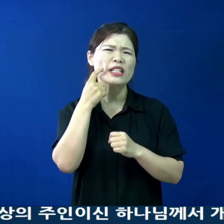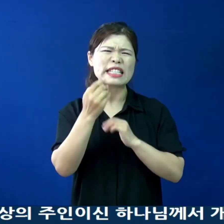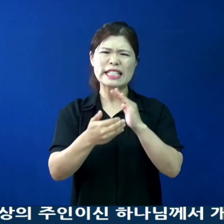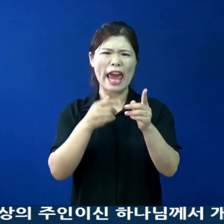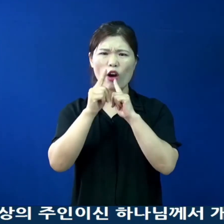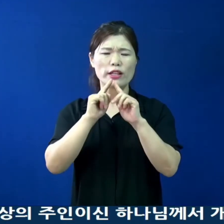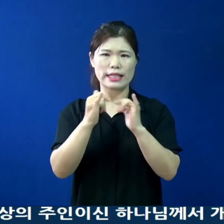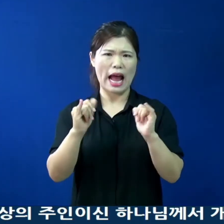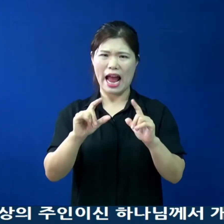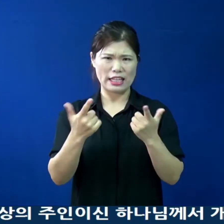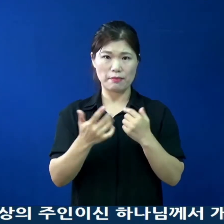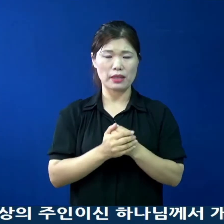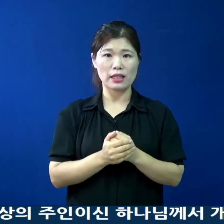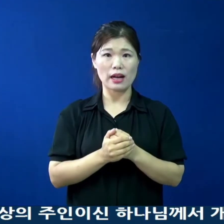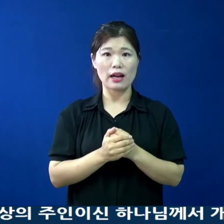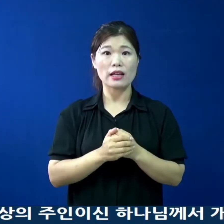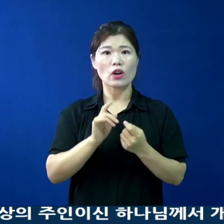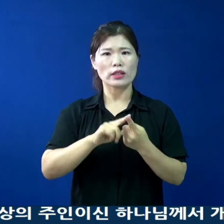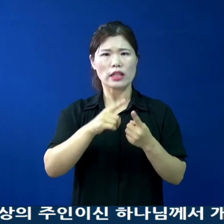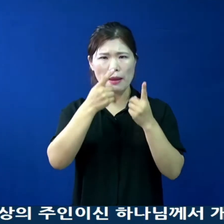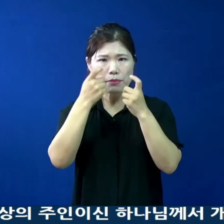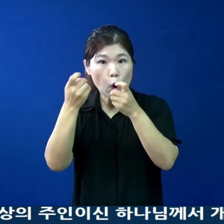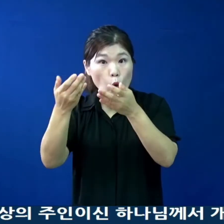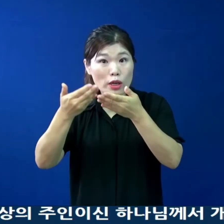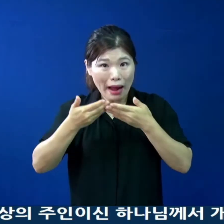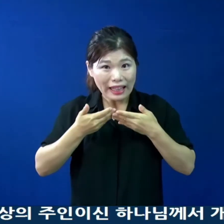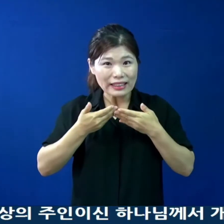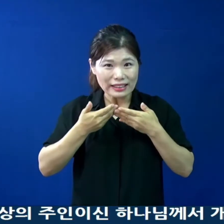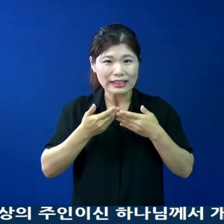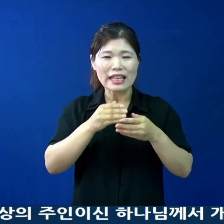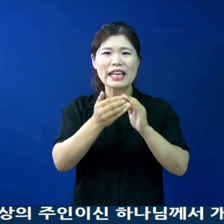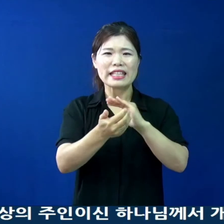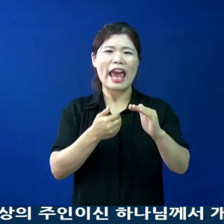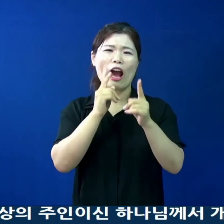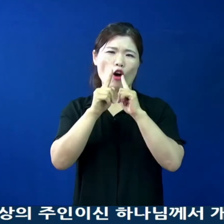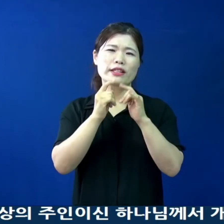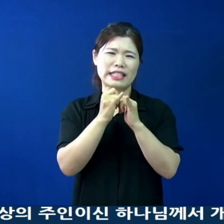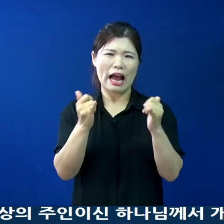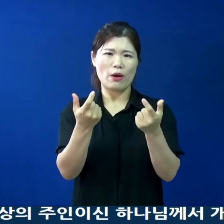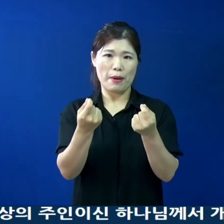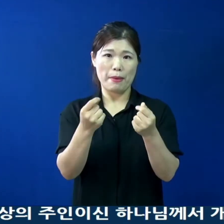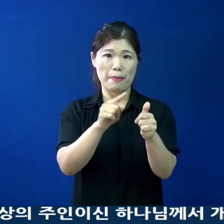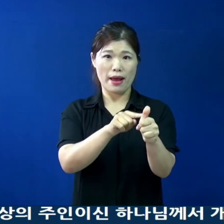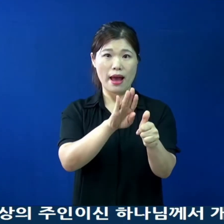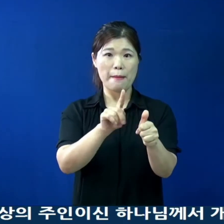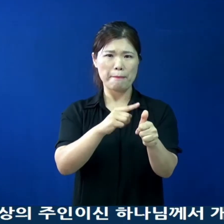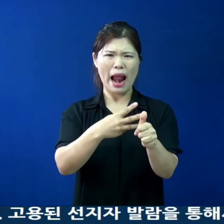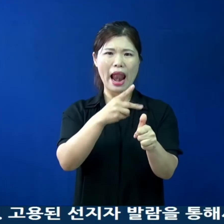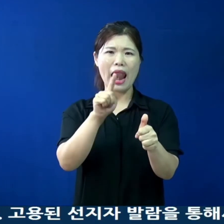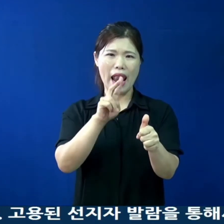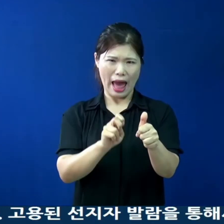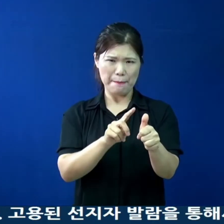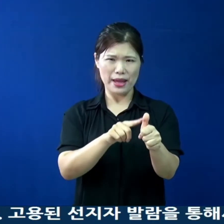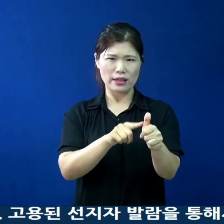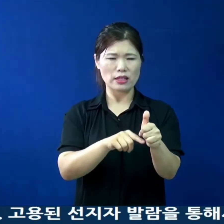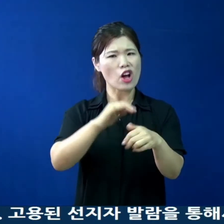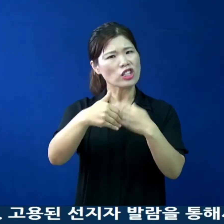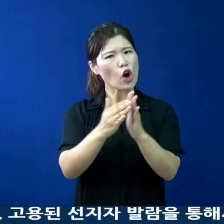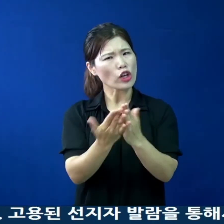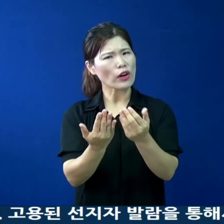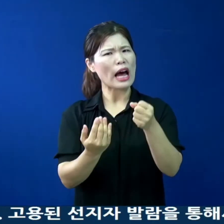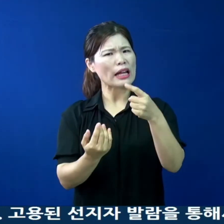거짓 예언자라기보다는 미혹을 받은 예언자에 가깝습니다. 성경은 발람에 대해서 언급이 8차례 정도